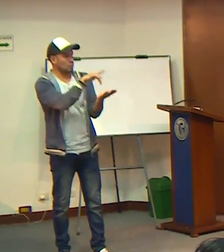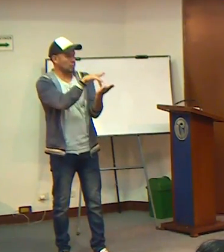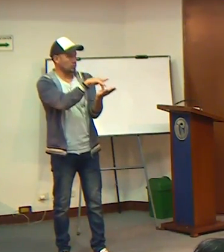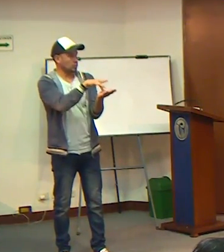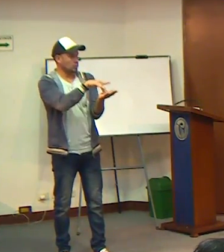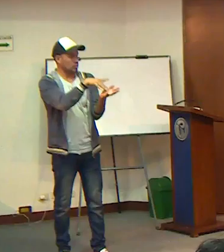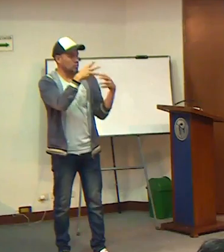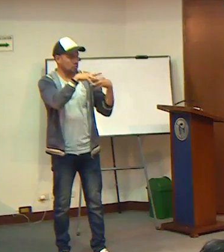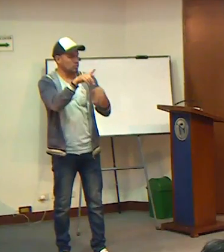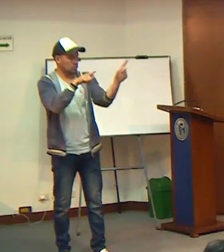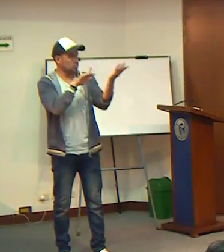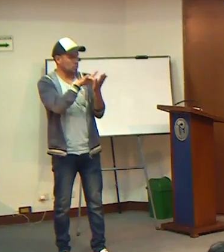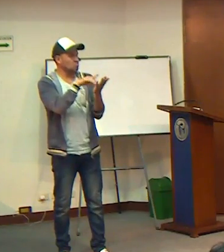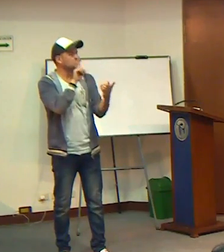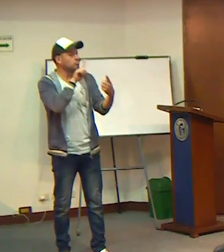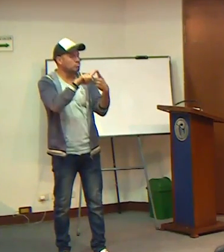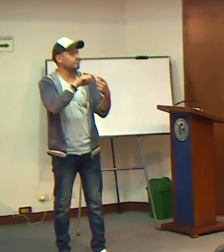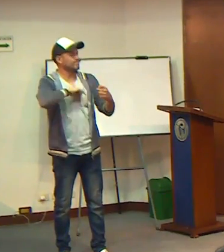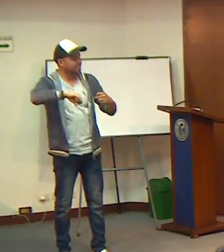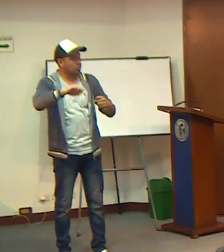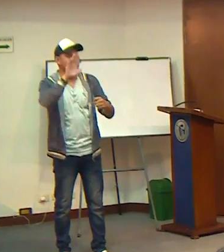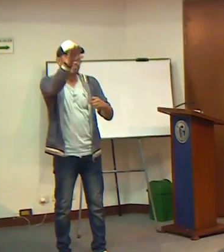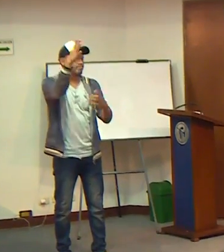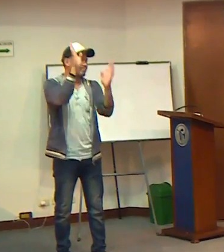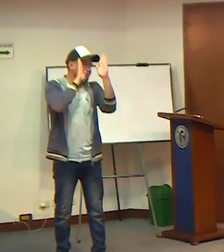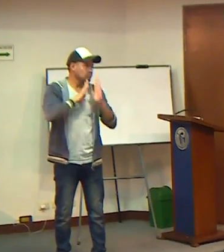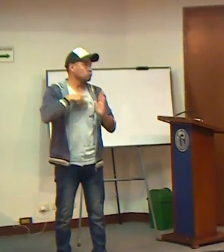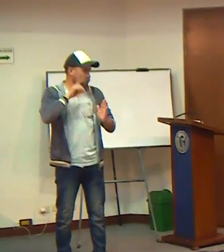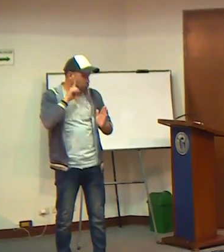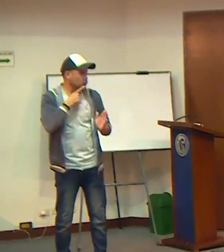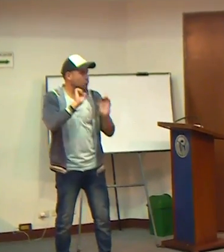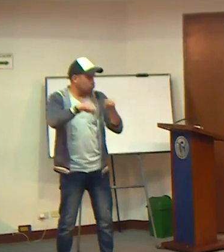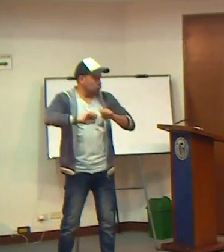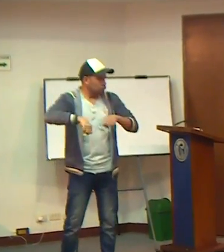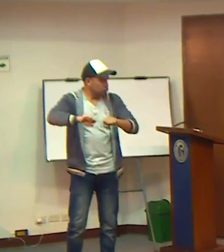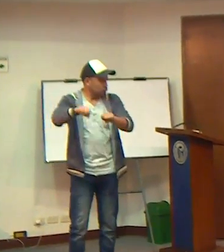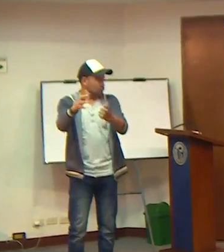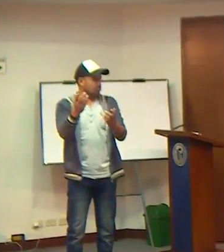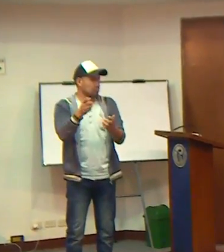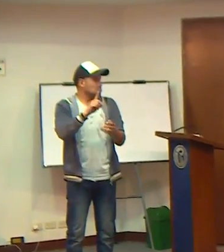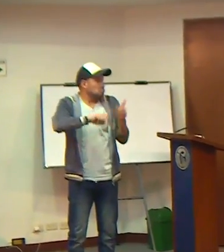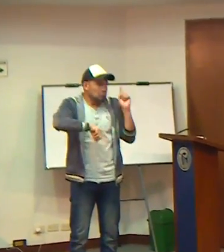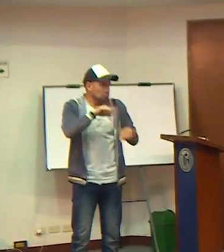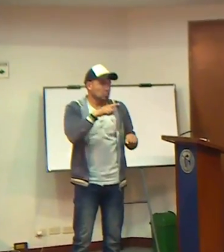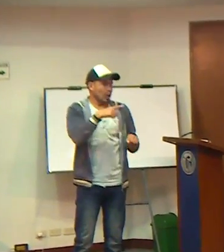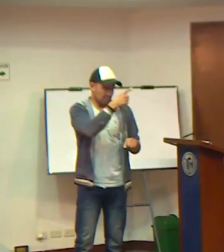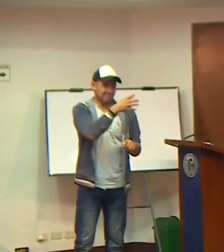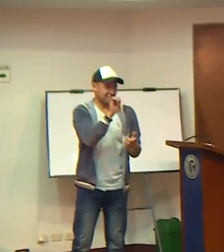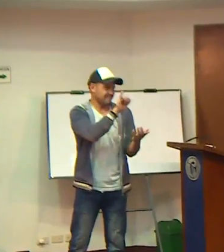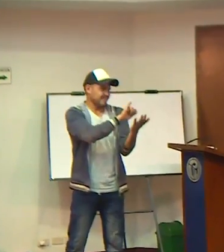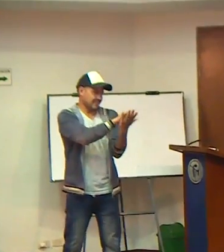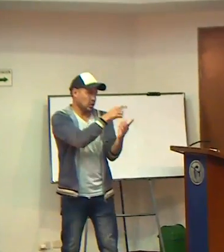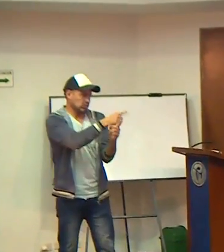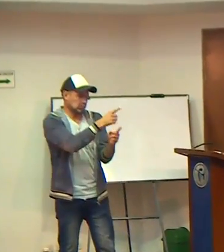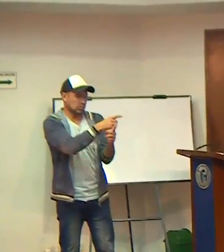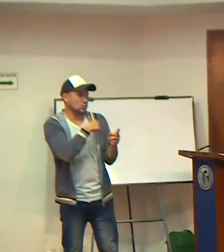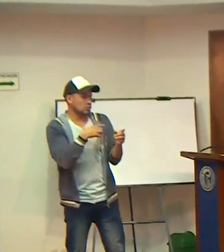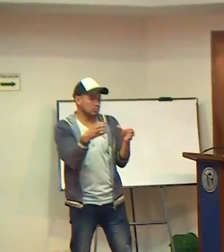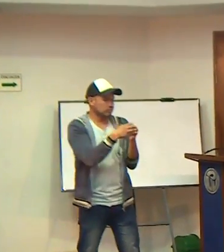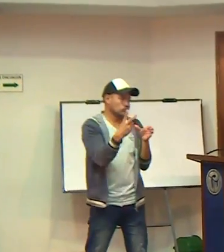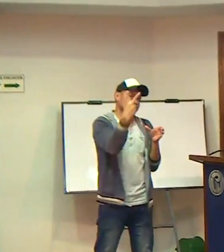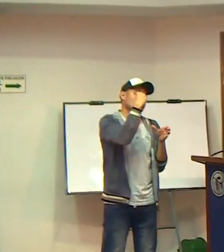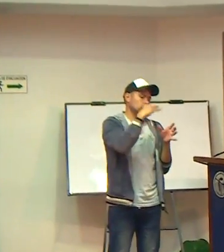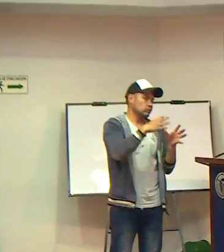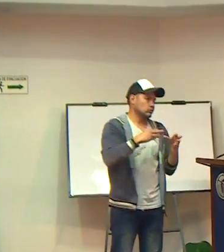En esos contextos de la Secretaría de Movilidad hemos participado allí pues para que se nos haga ese reconocimiento como personas sordas, que nosotras tenemos